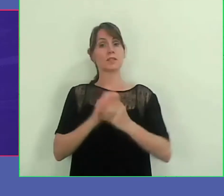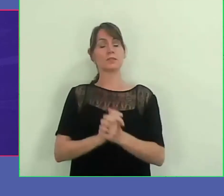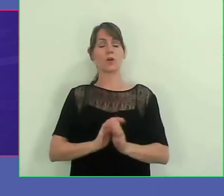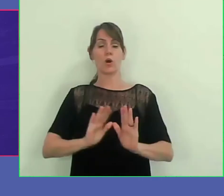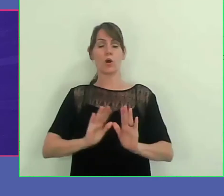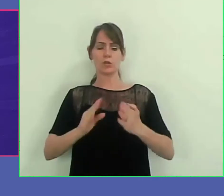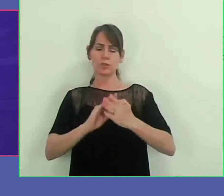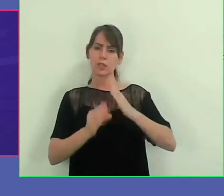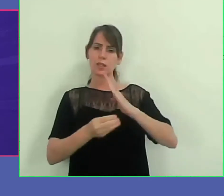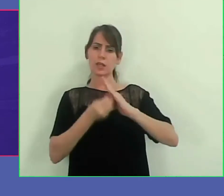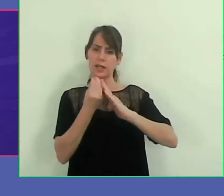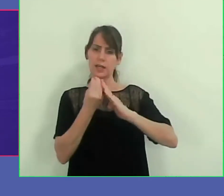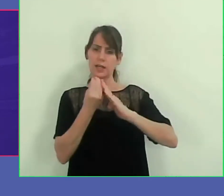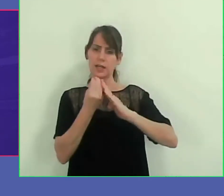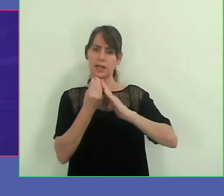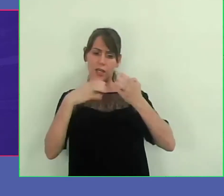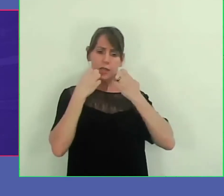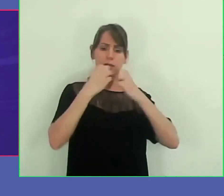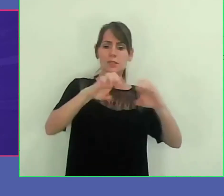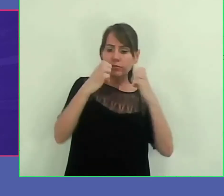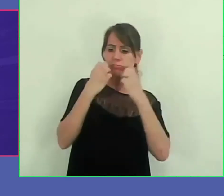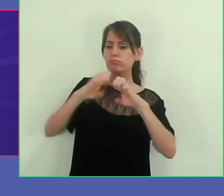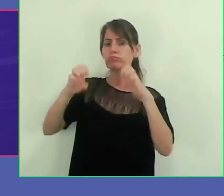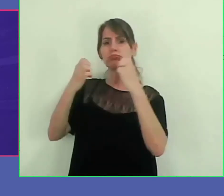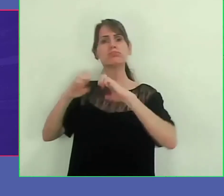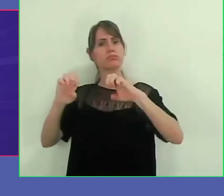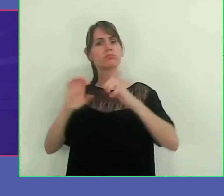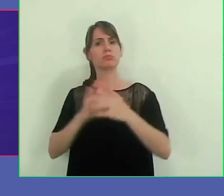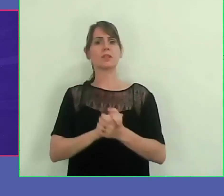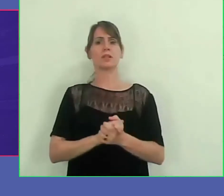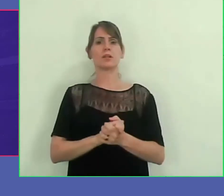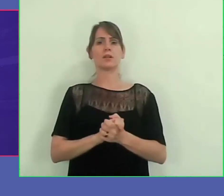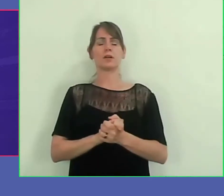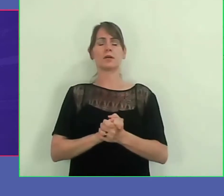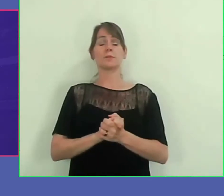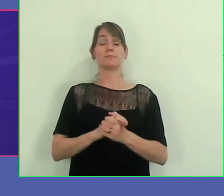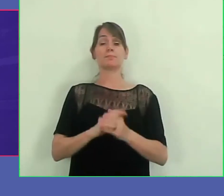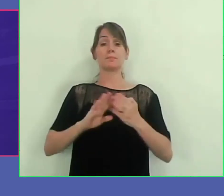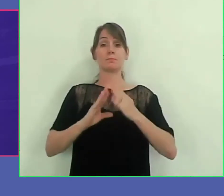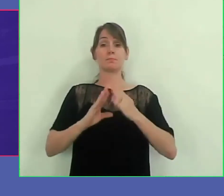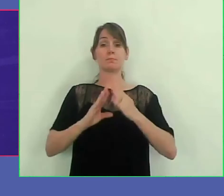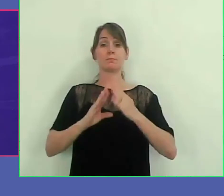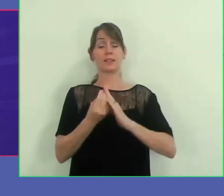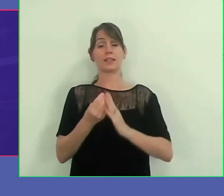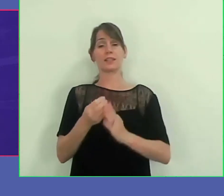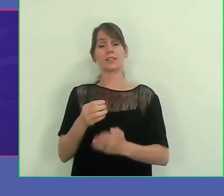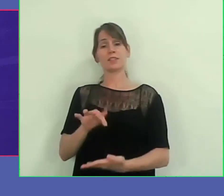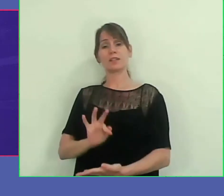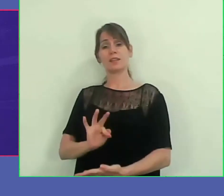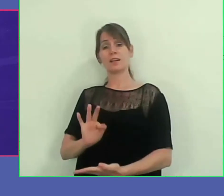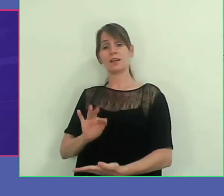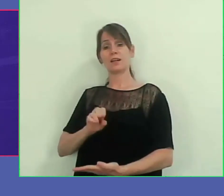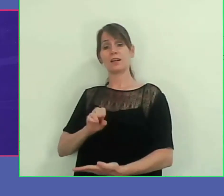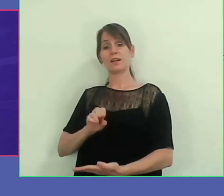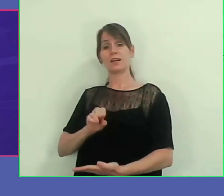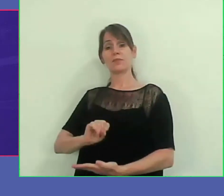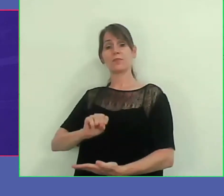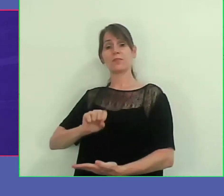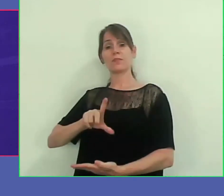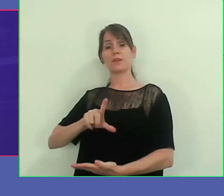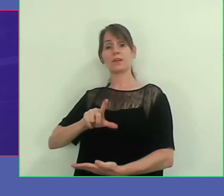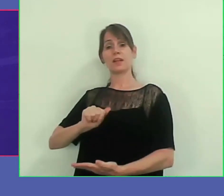a igreja abre a porta, tanto é que a igreja em Filadélfia, não é isso? tem o